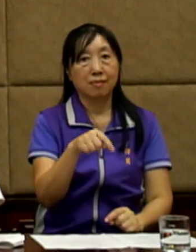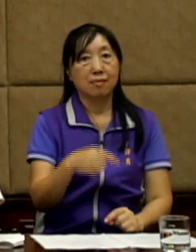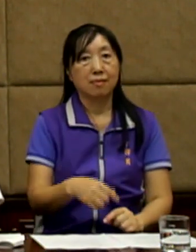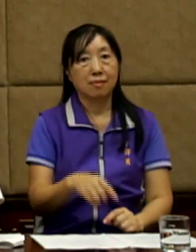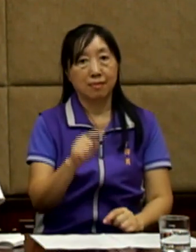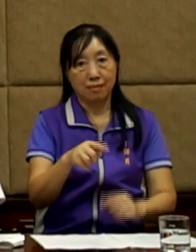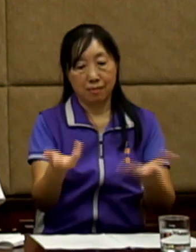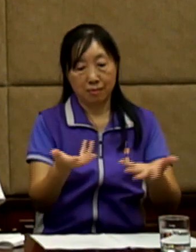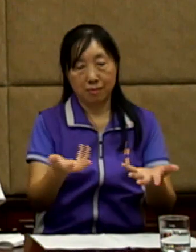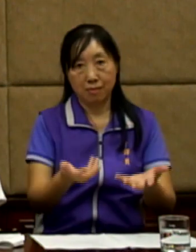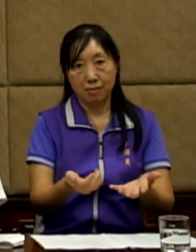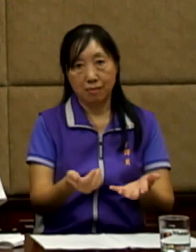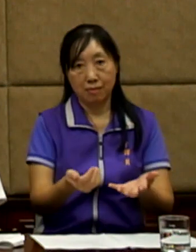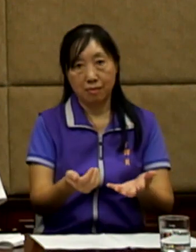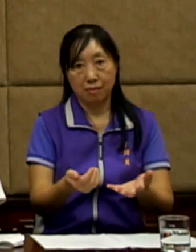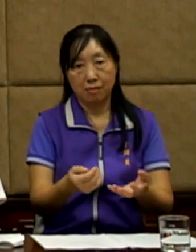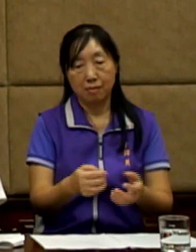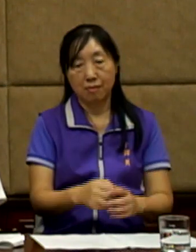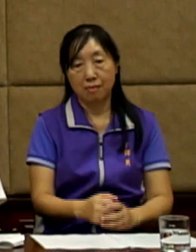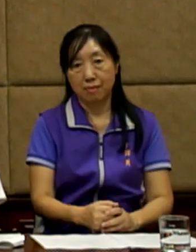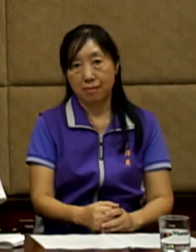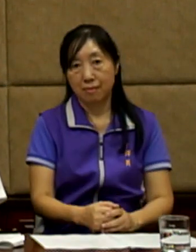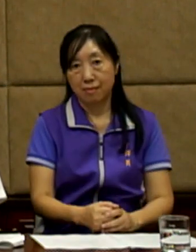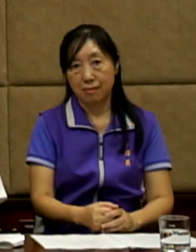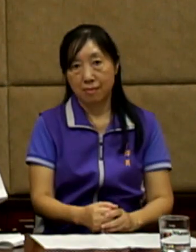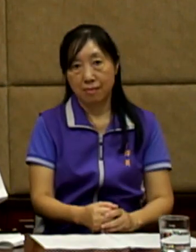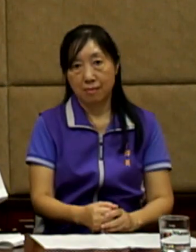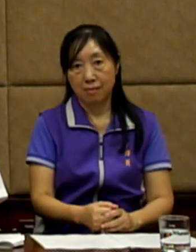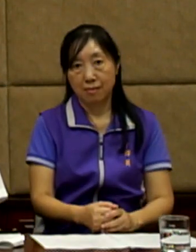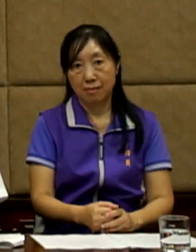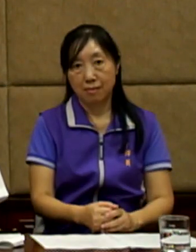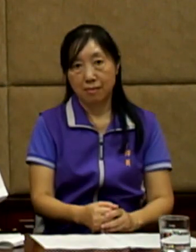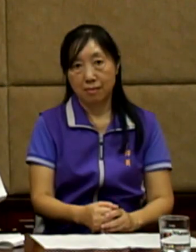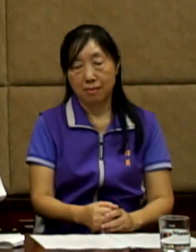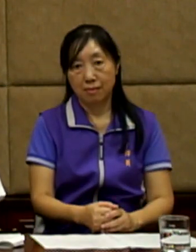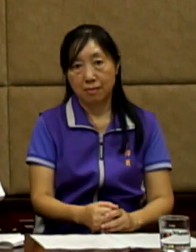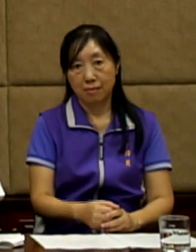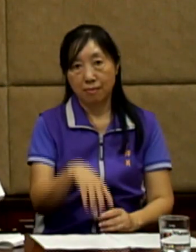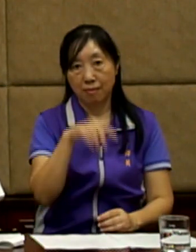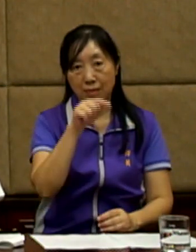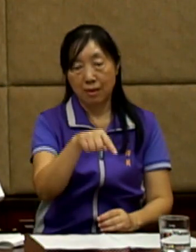这一件整个的案情的话，看起来就是说他